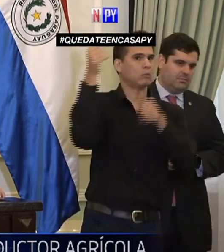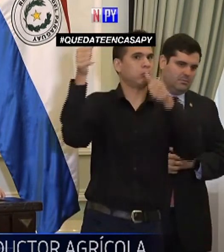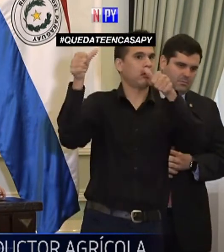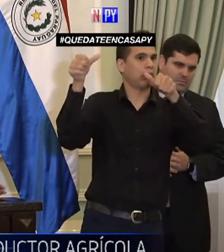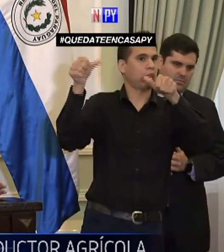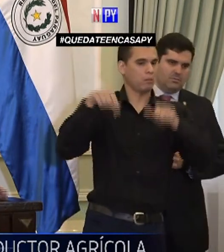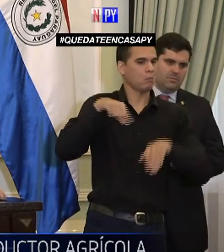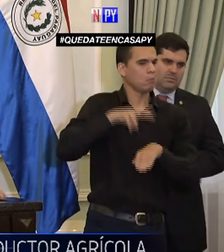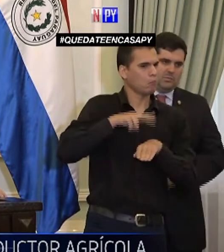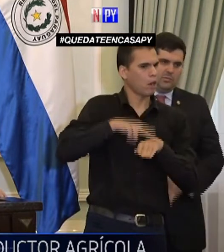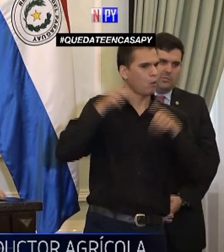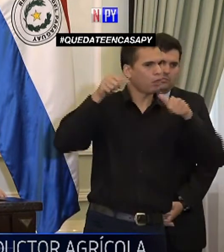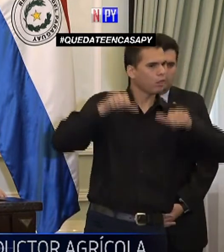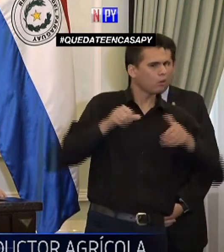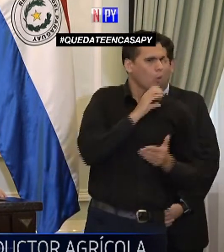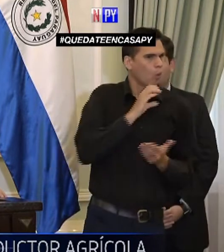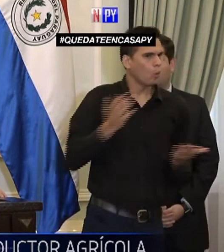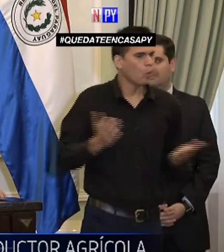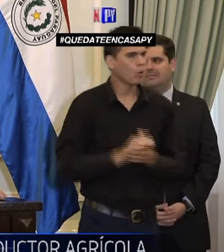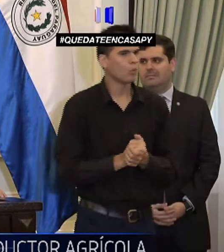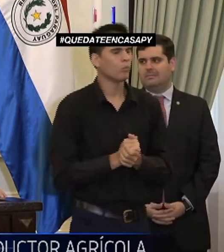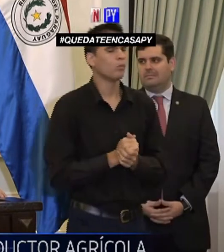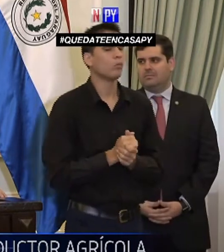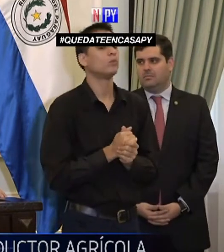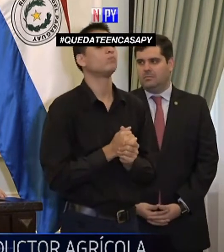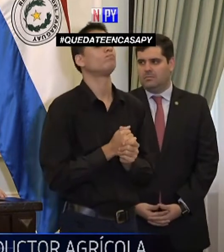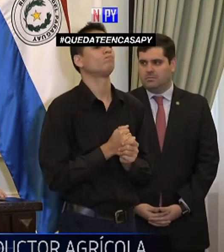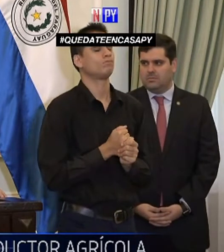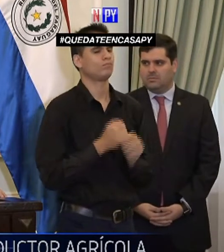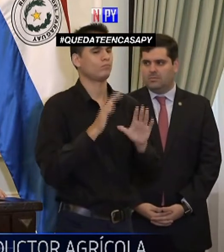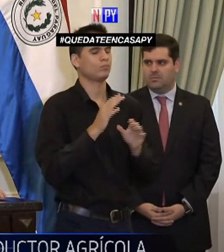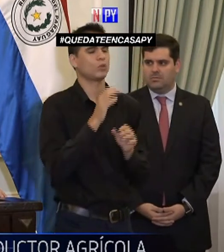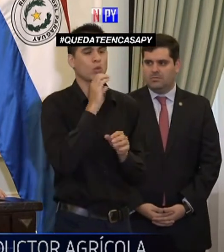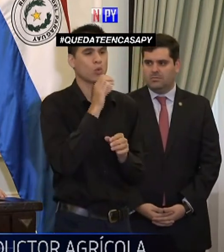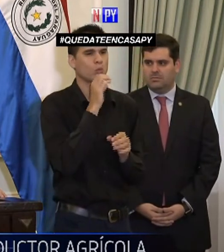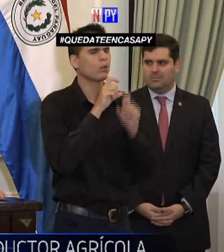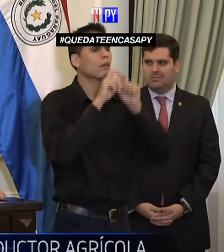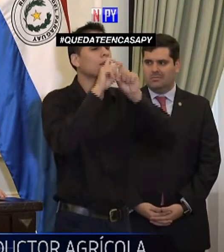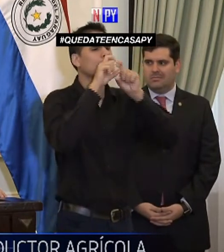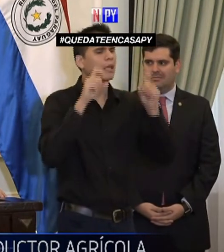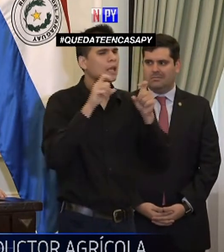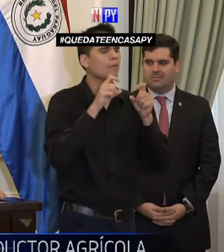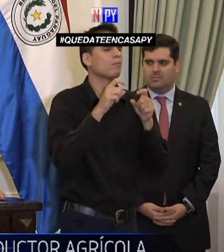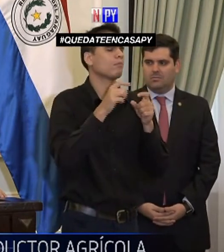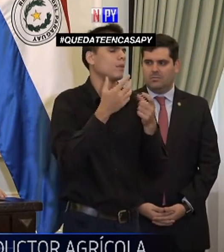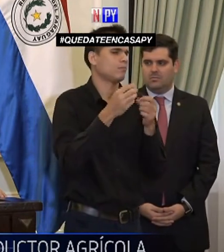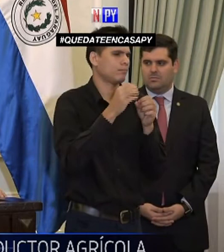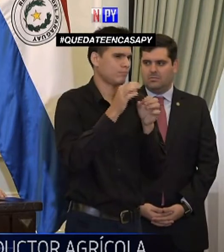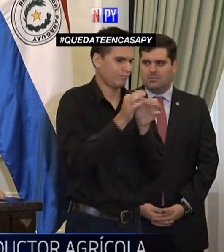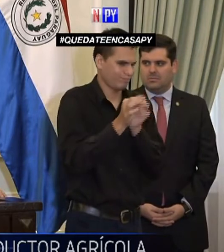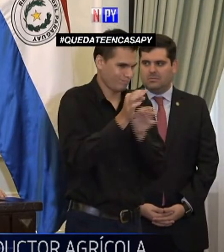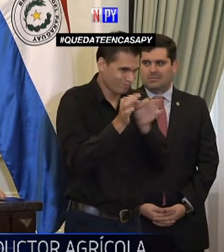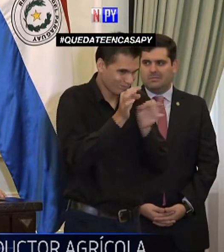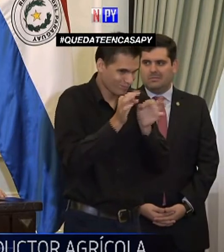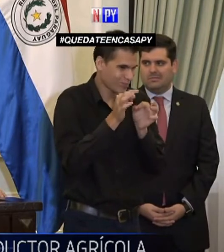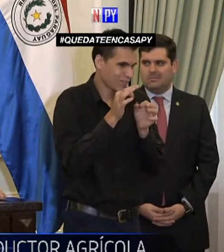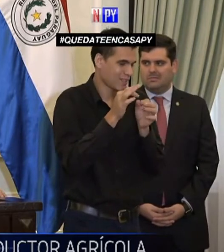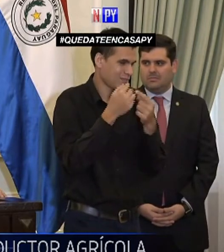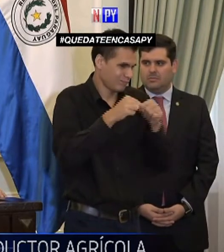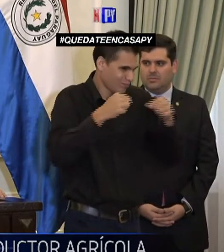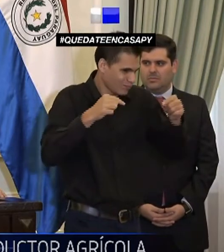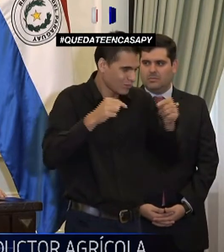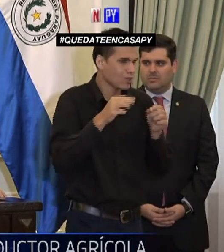primero el sector de los granos, para hacer un recuento, hoy tiene